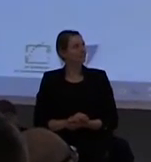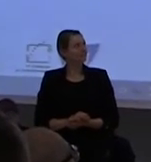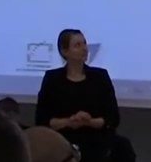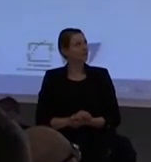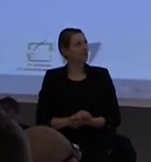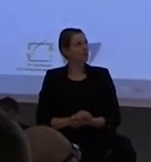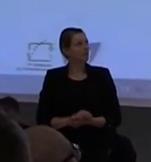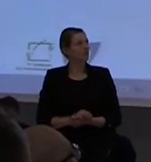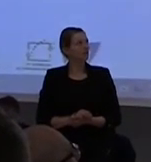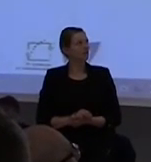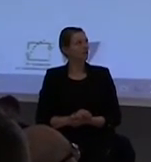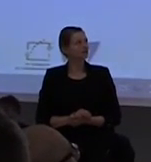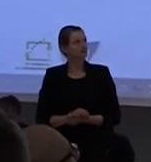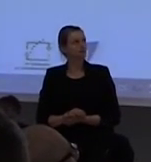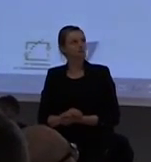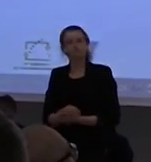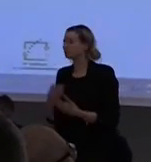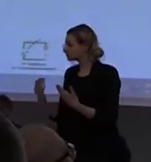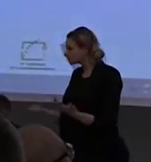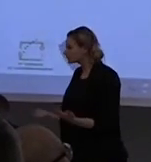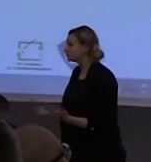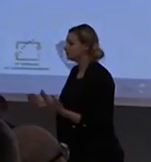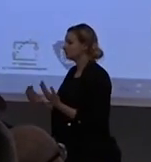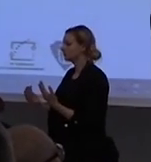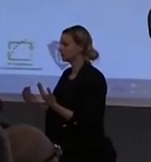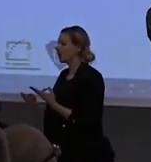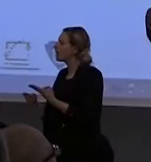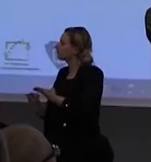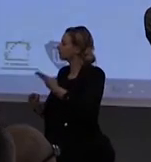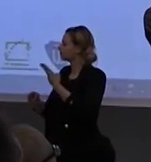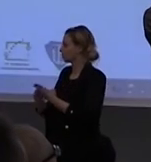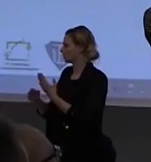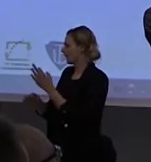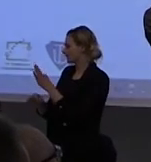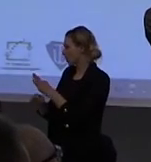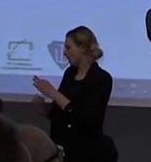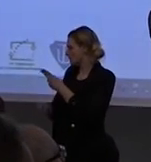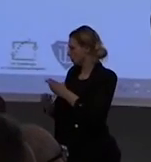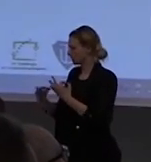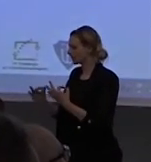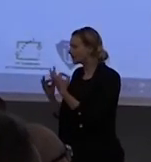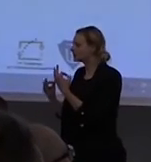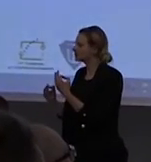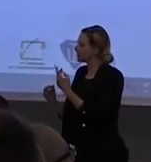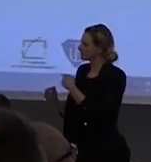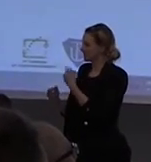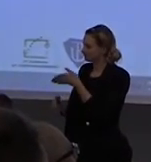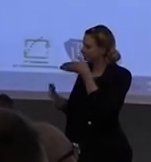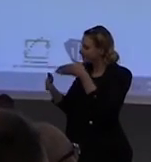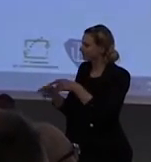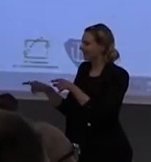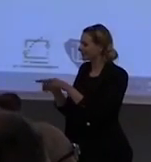Poslední velký balík, kterým jsme se věnovali v rámci projektu, je další vzdělávání pedagogických